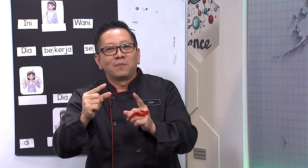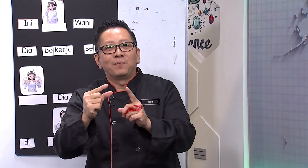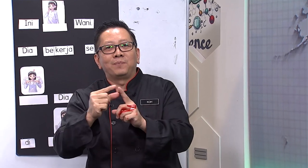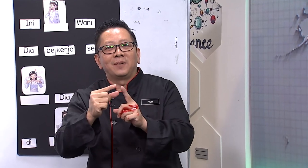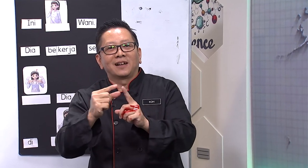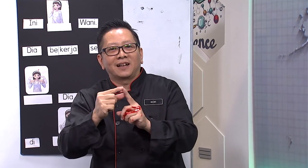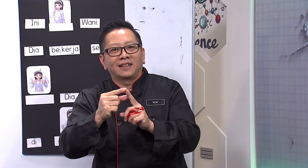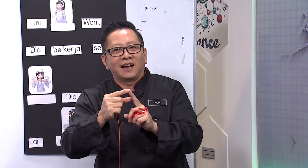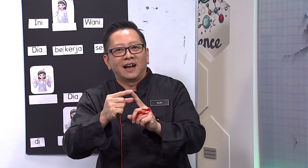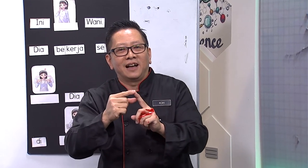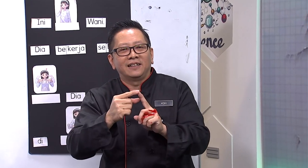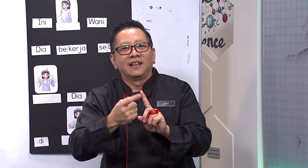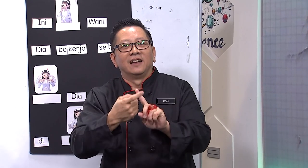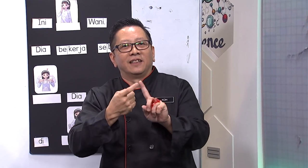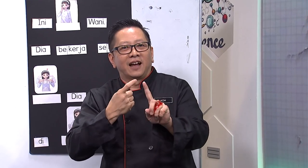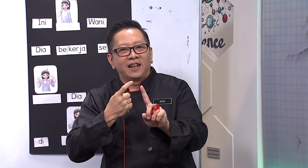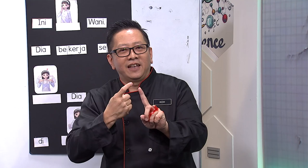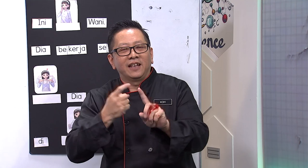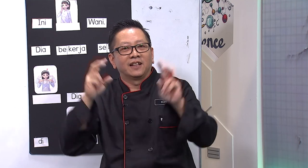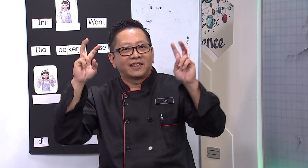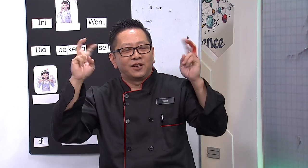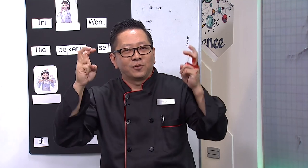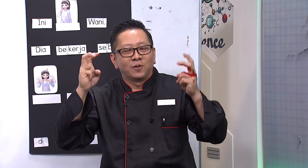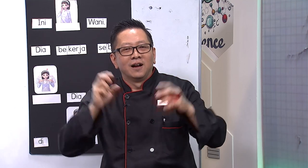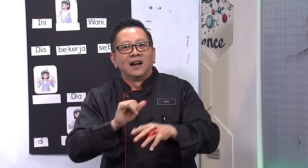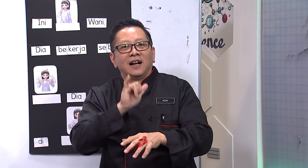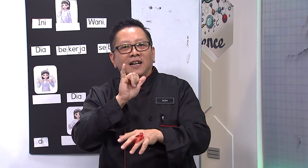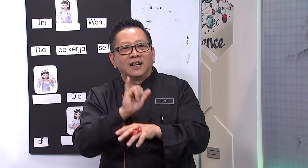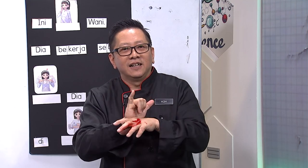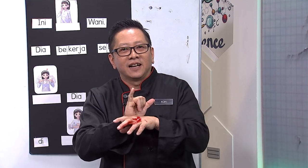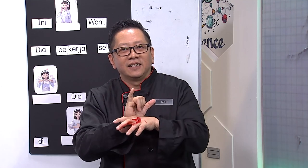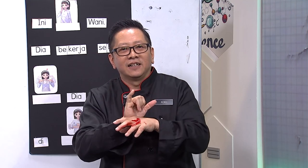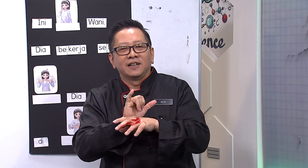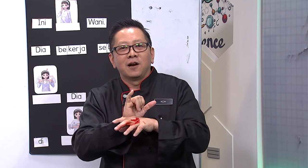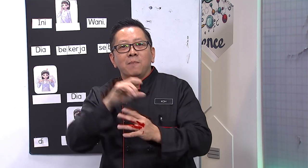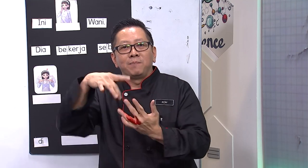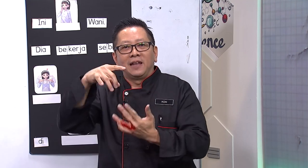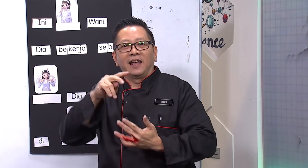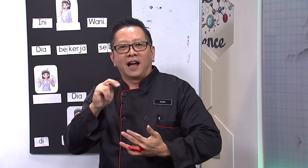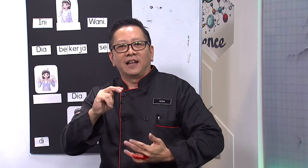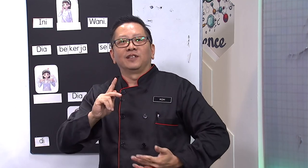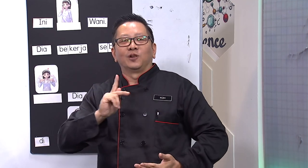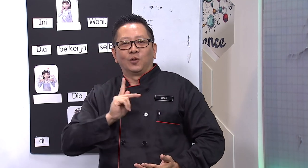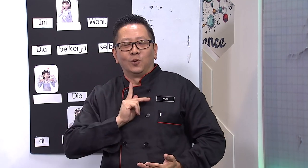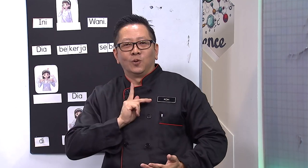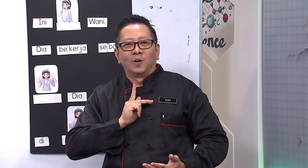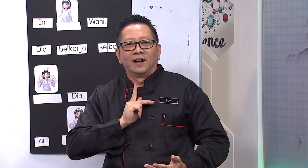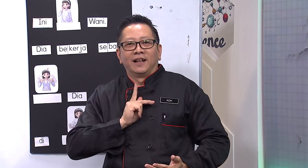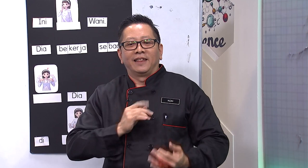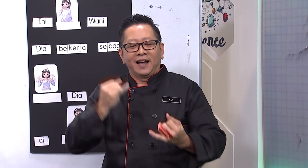menulis perkataan dari tajuk Kerjaya,